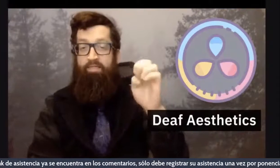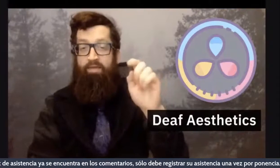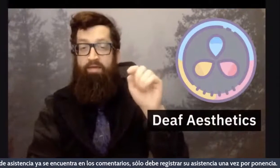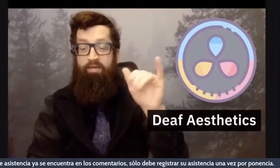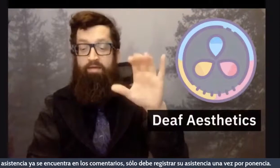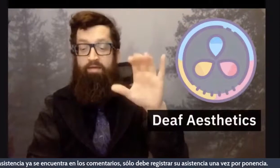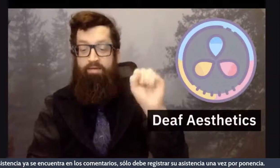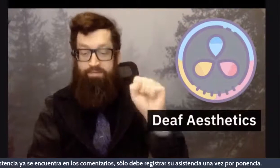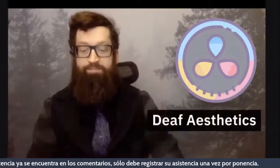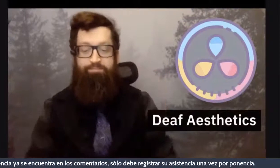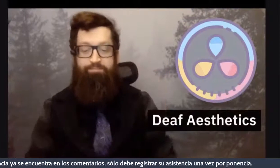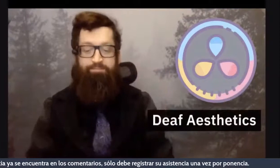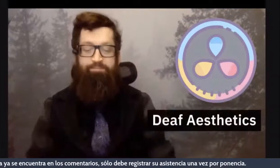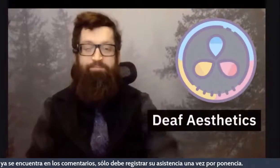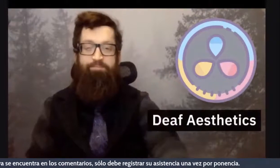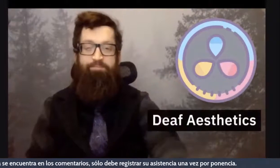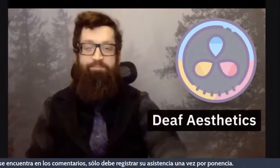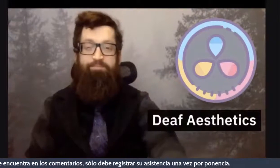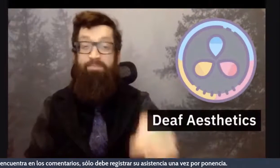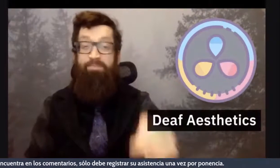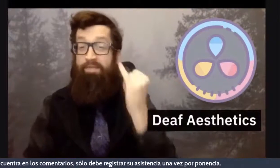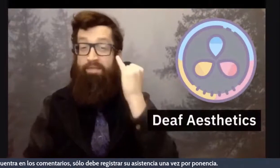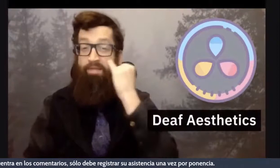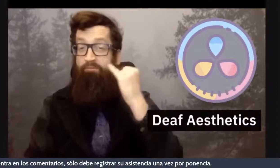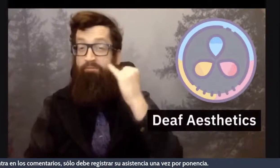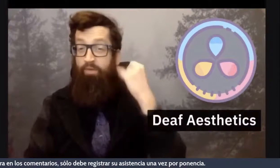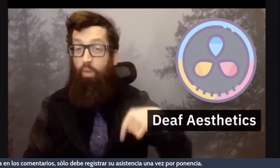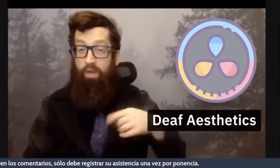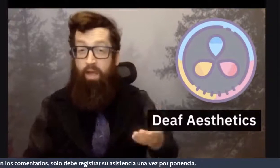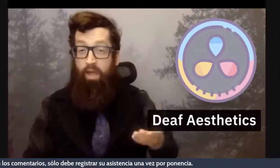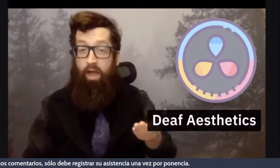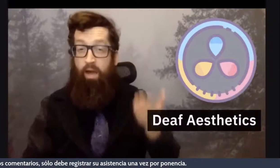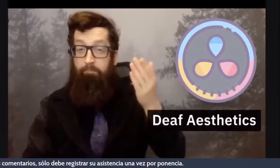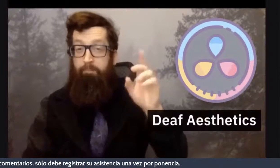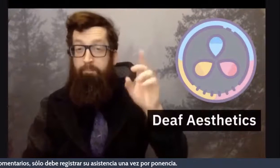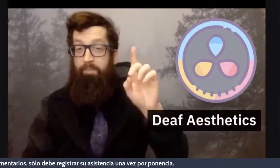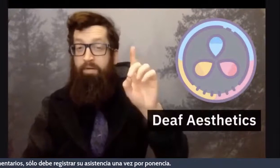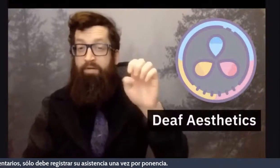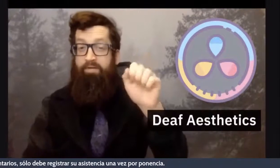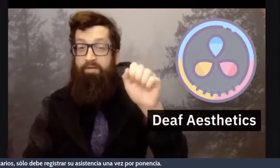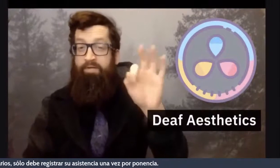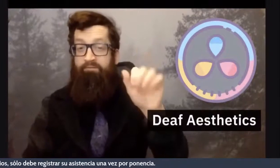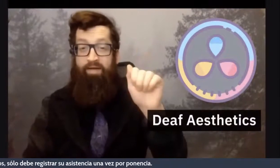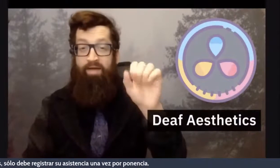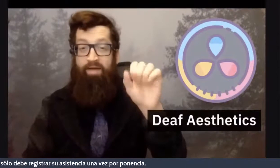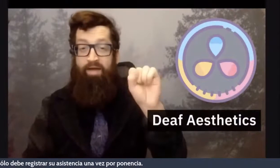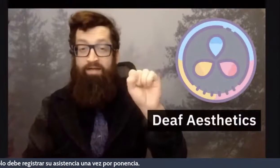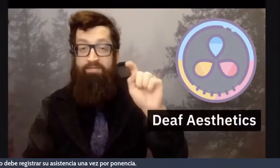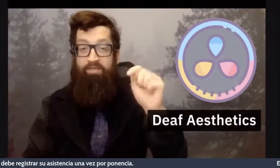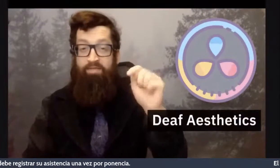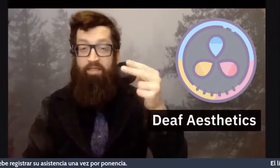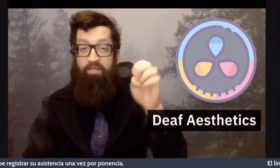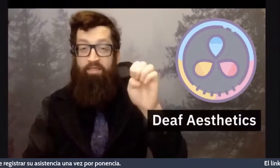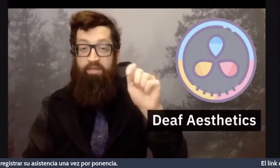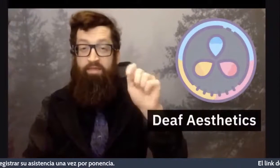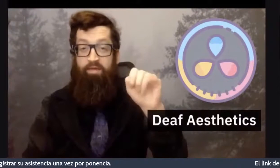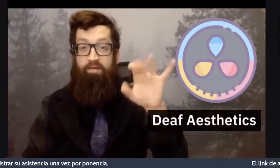Cuando se incrementa la estética en la creación de libros, e-books, también incrementamos el acceso